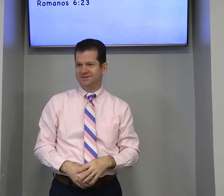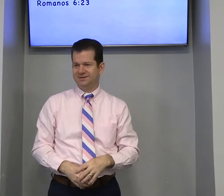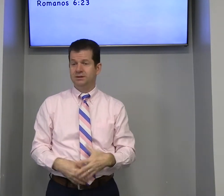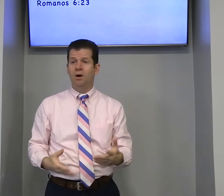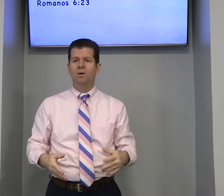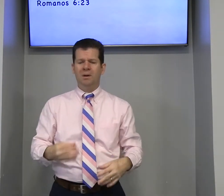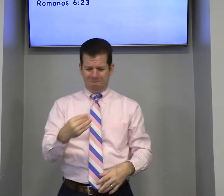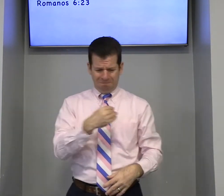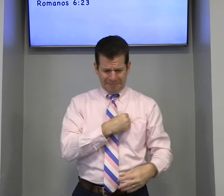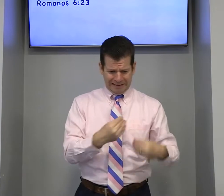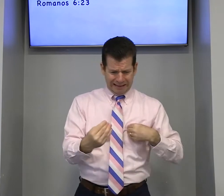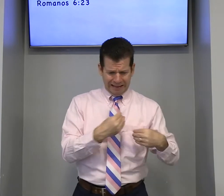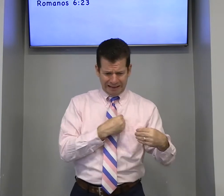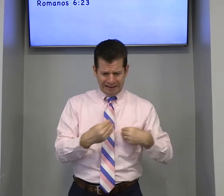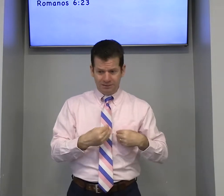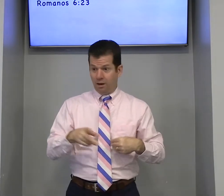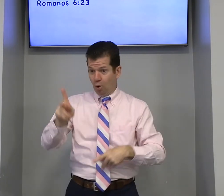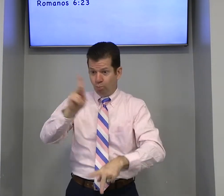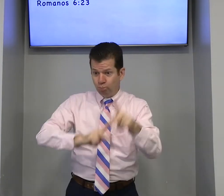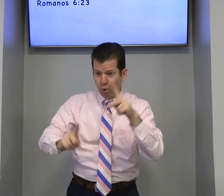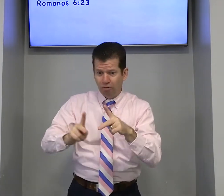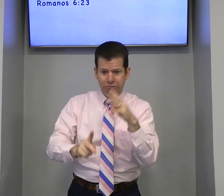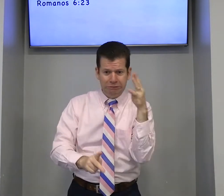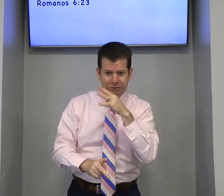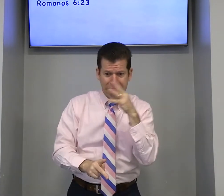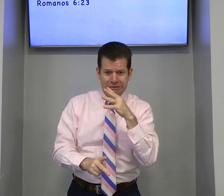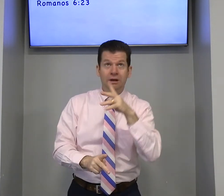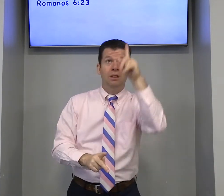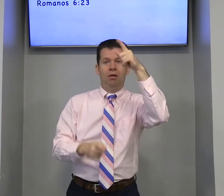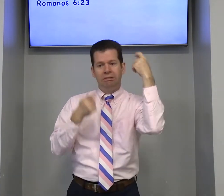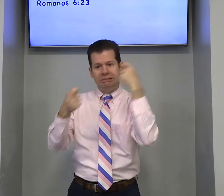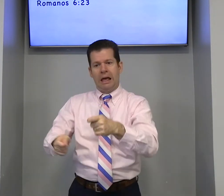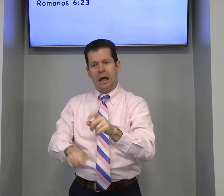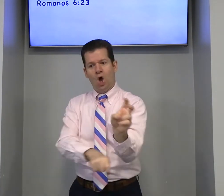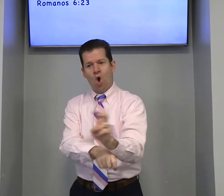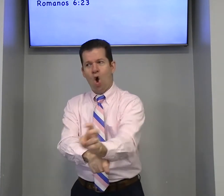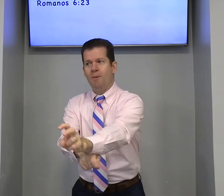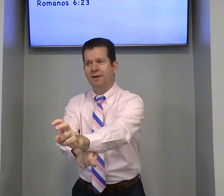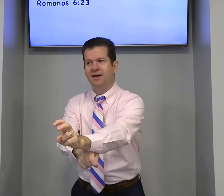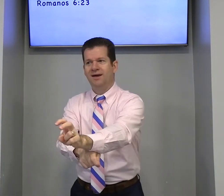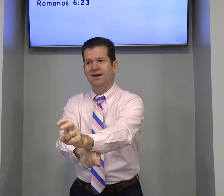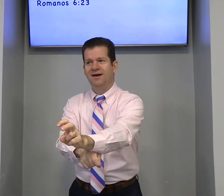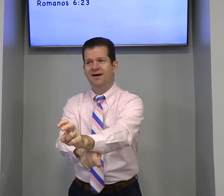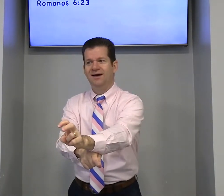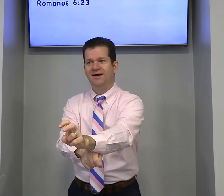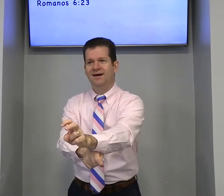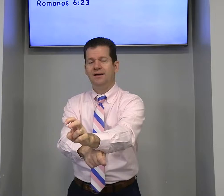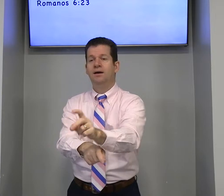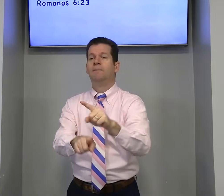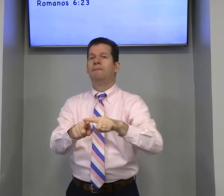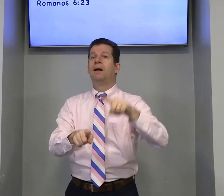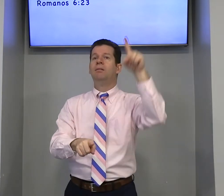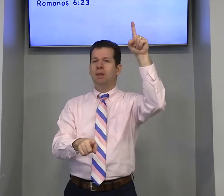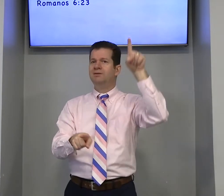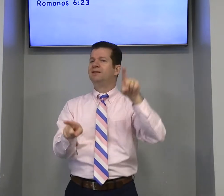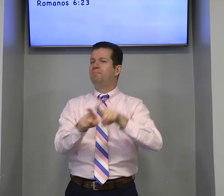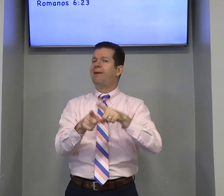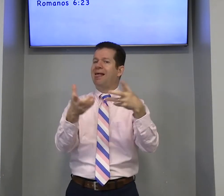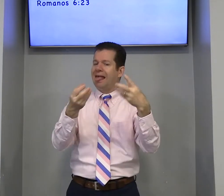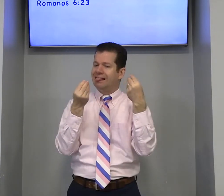Ventilador ajuda. Pecado. Esse povo de Israel era teimoso e pecava e Deus